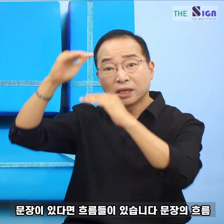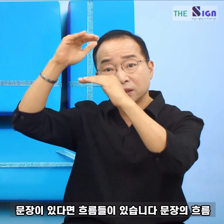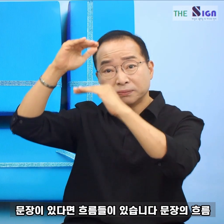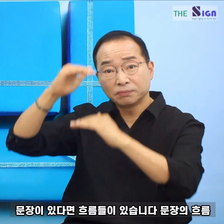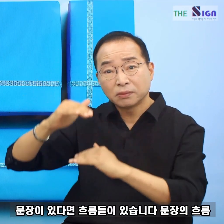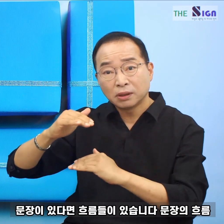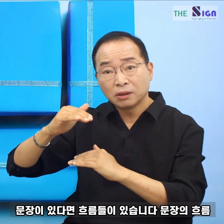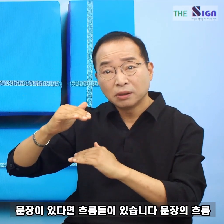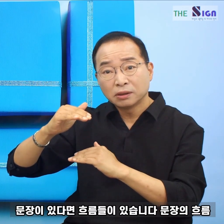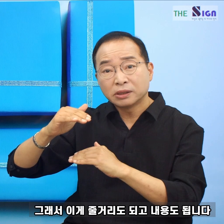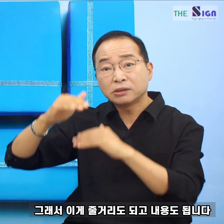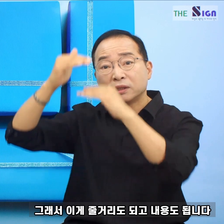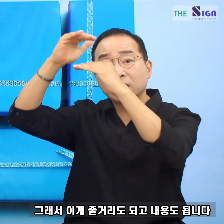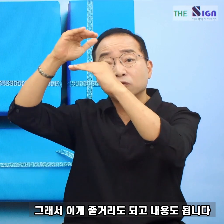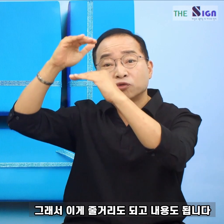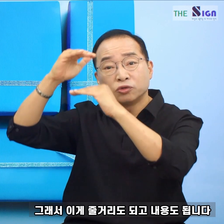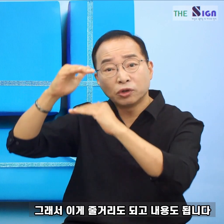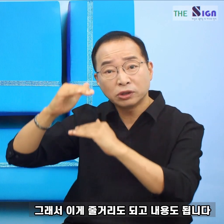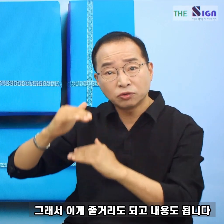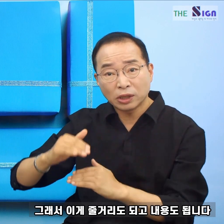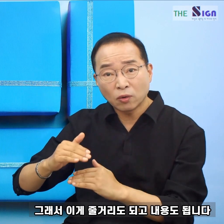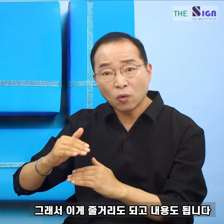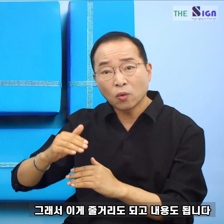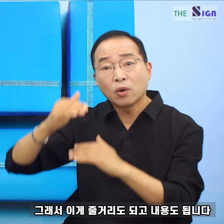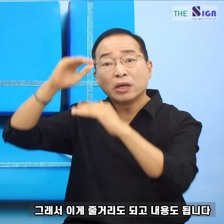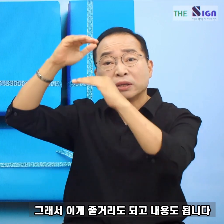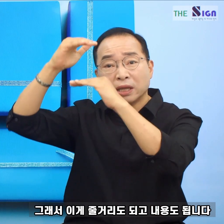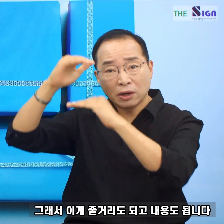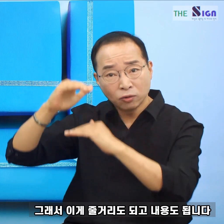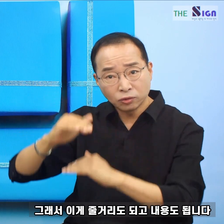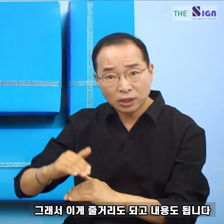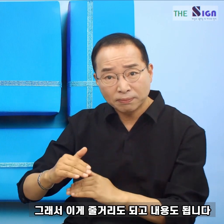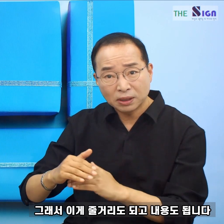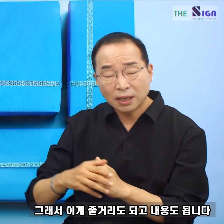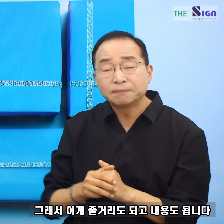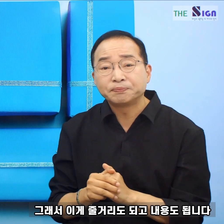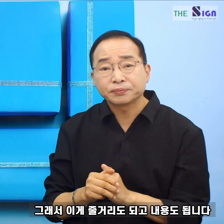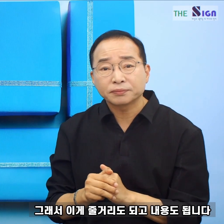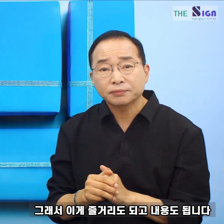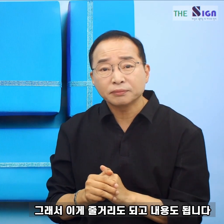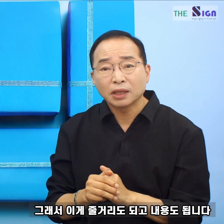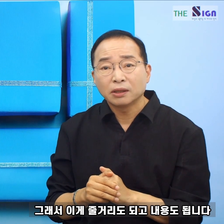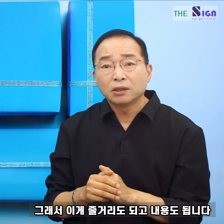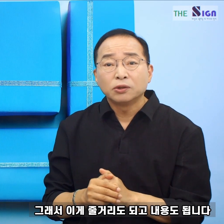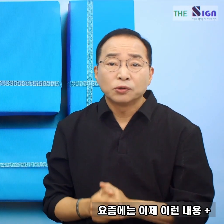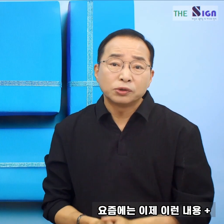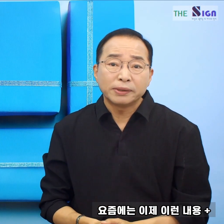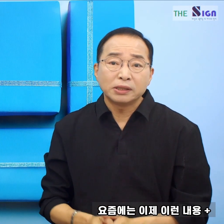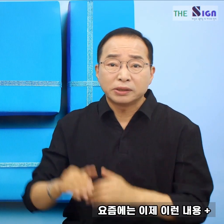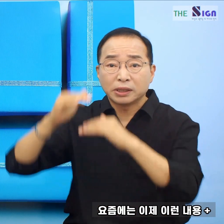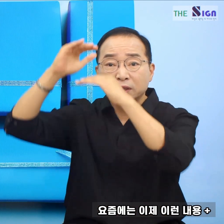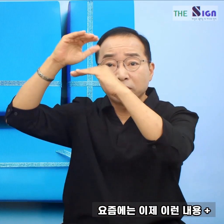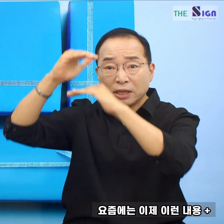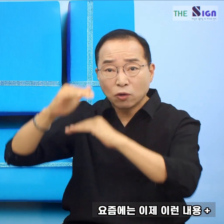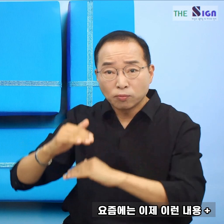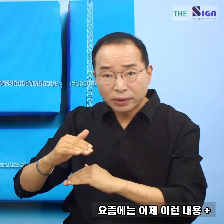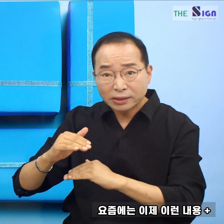흐름. 그래서 이게 줄거리도 되고 내용도 됩니다. 요즘에는 이제 이런 내용